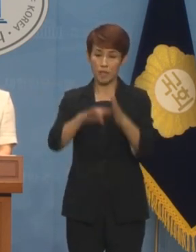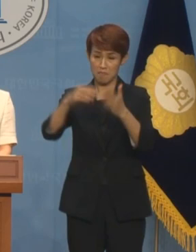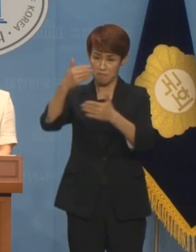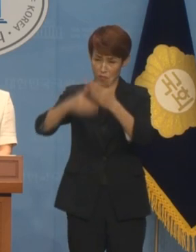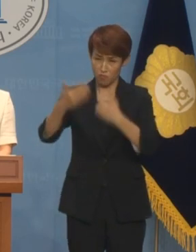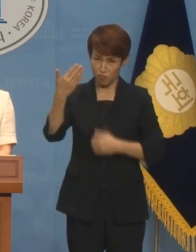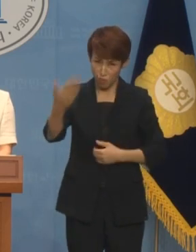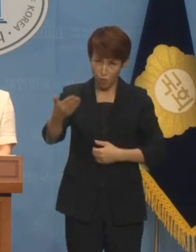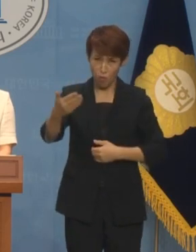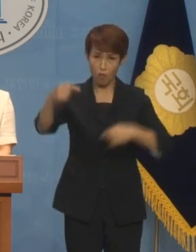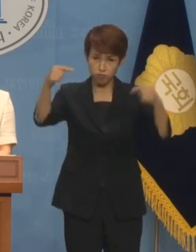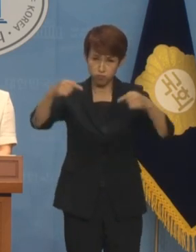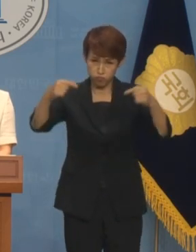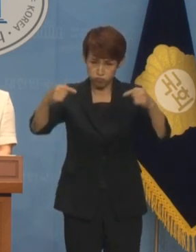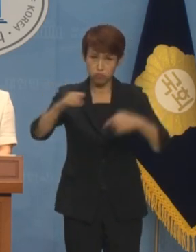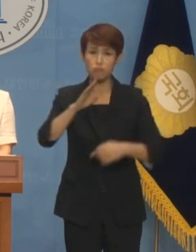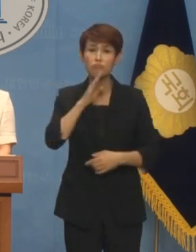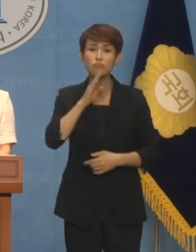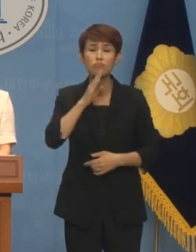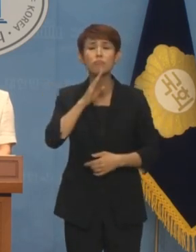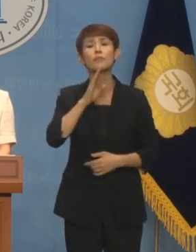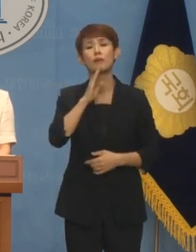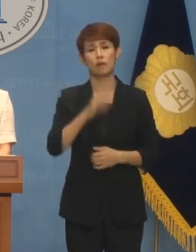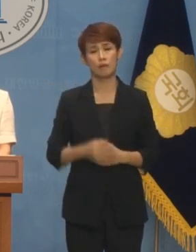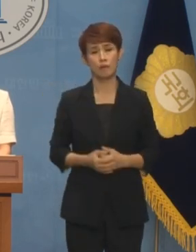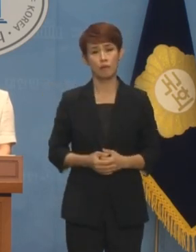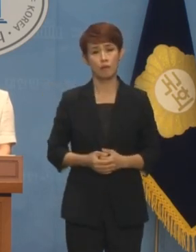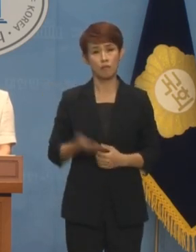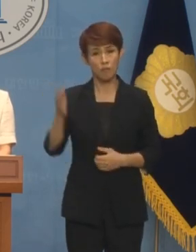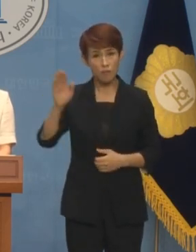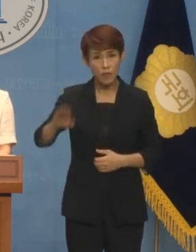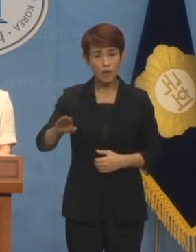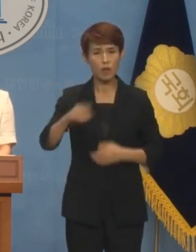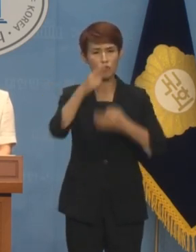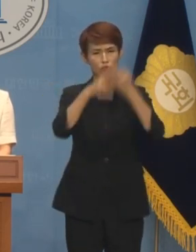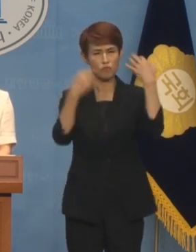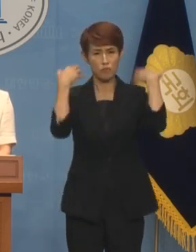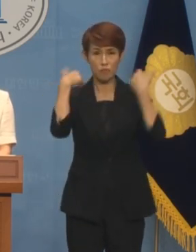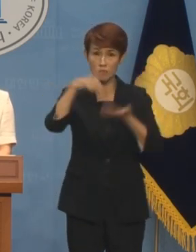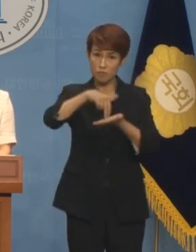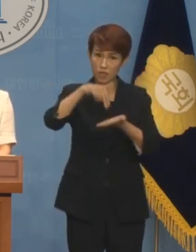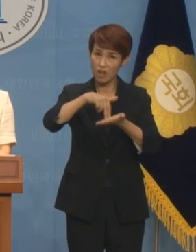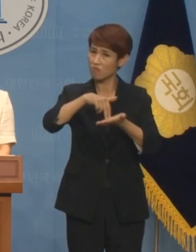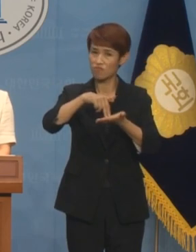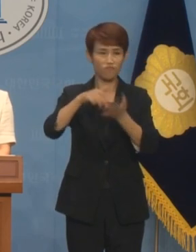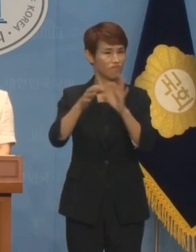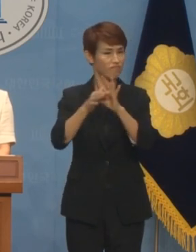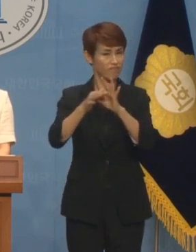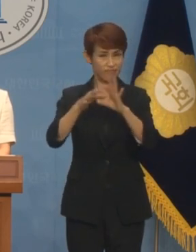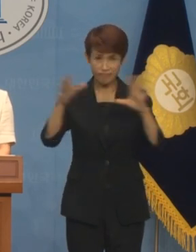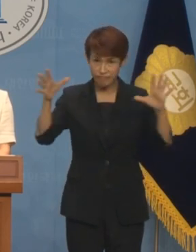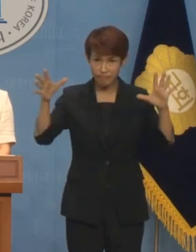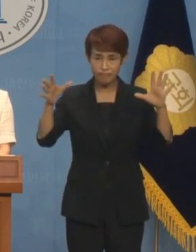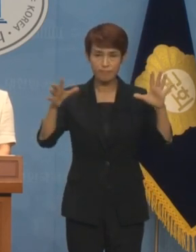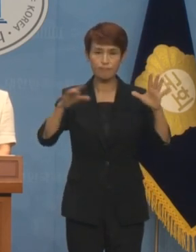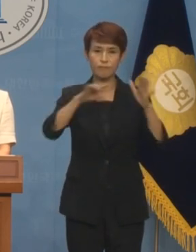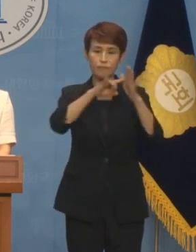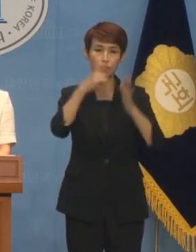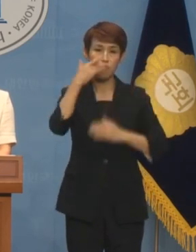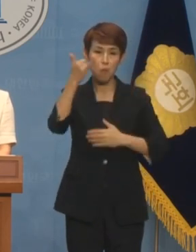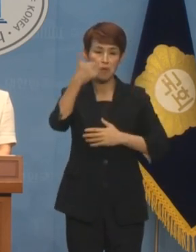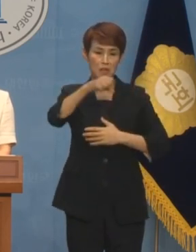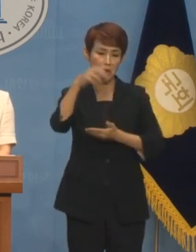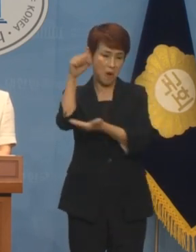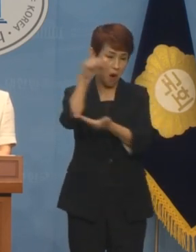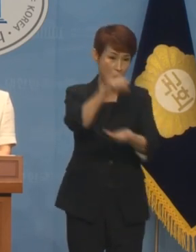상향이라면 논의할 가치는 있다고 생각합니다. 그러나 윤석열 정권이 그것과는 전혀 무관한 세습재벌가의